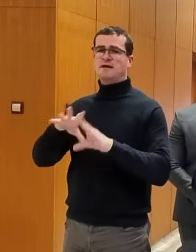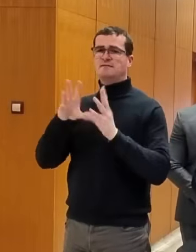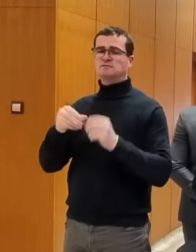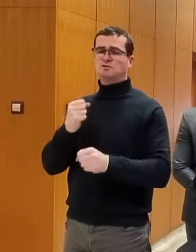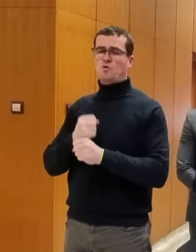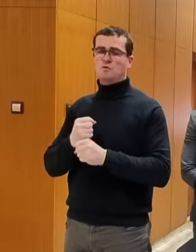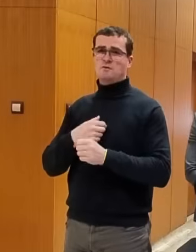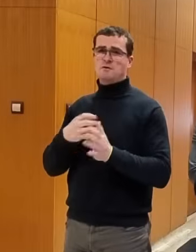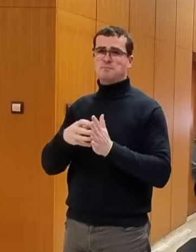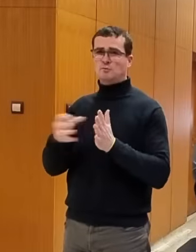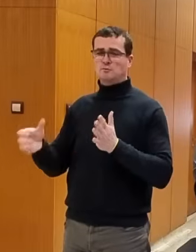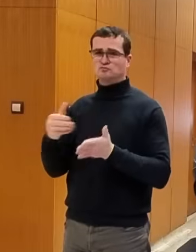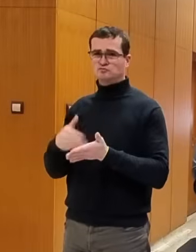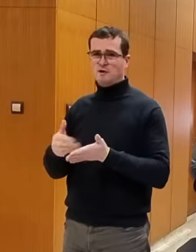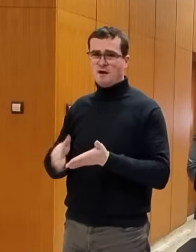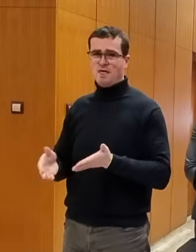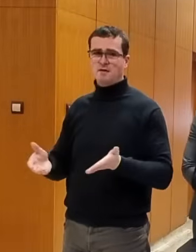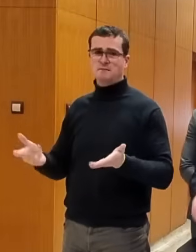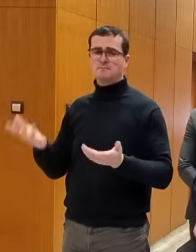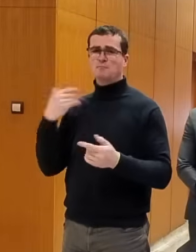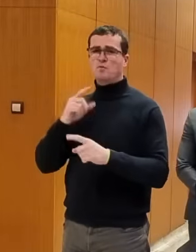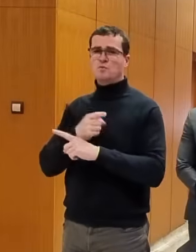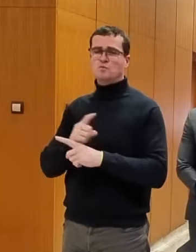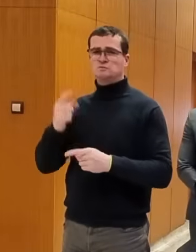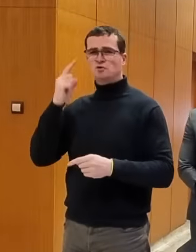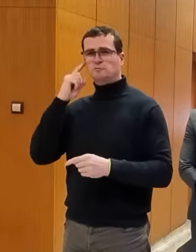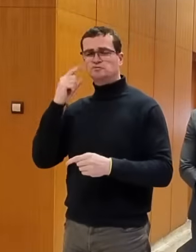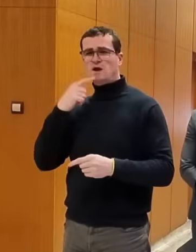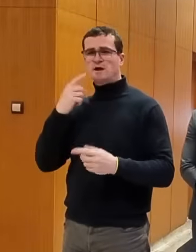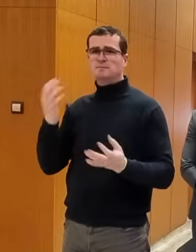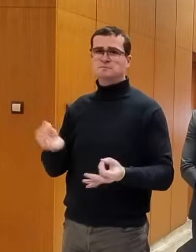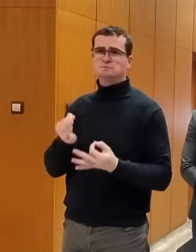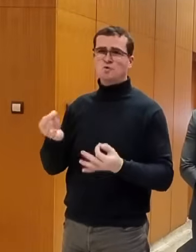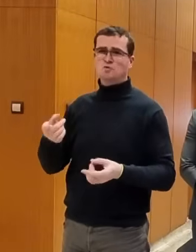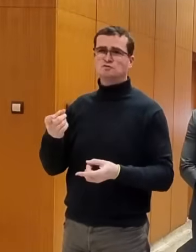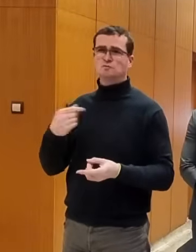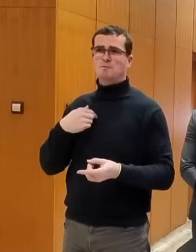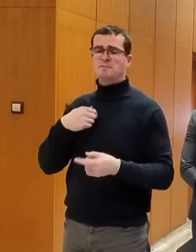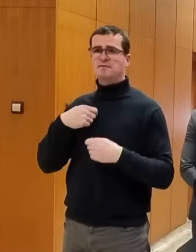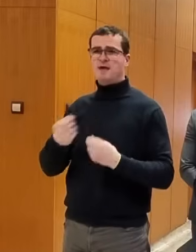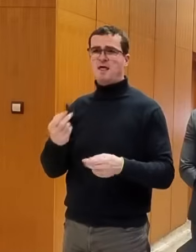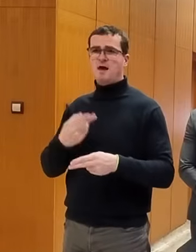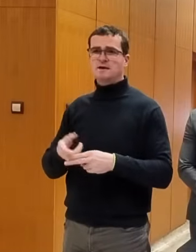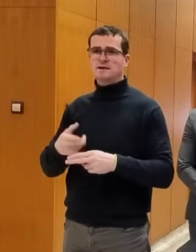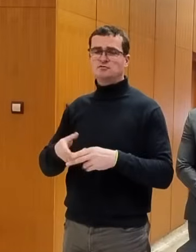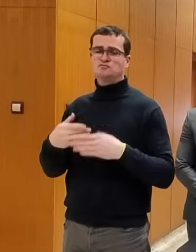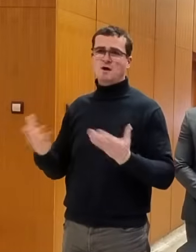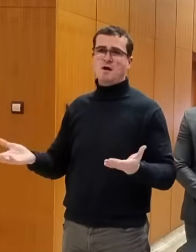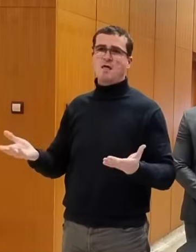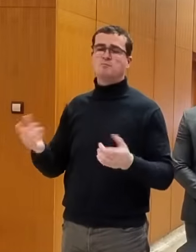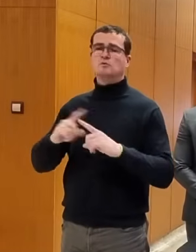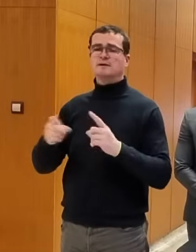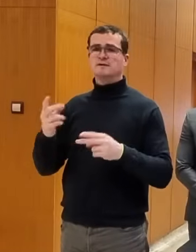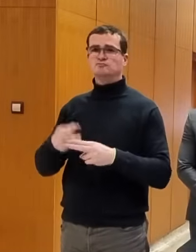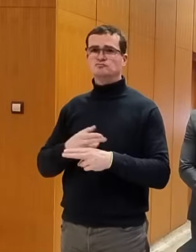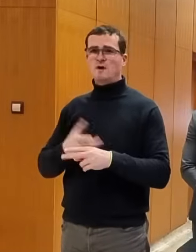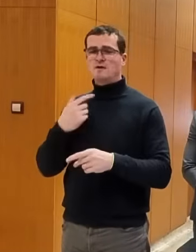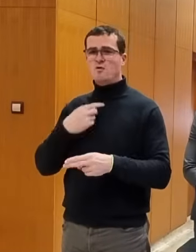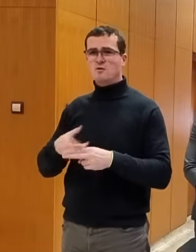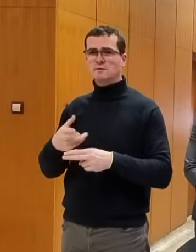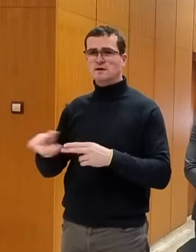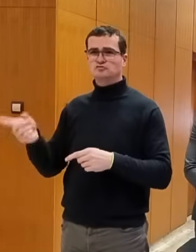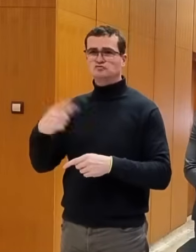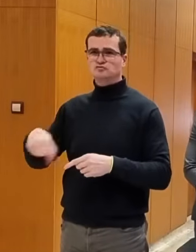konania pokračujú ďalej. Boli rôzne úvahy o tom, akým spôsobom by sa dala riešiť, alebo iné krajiny, ako